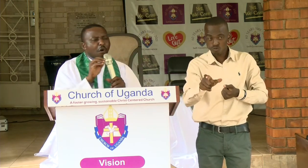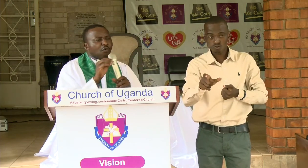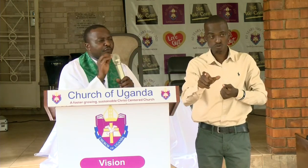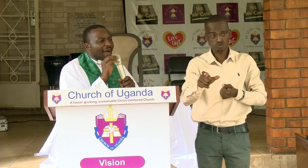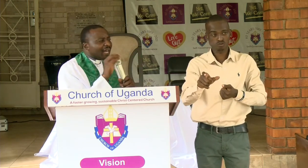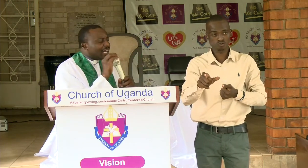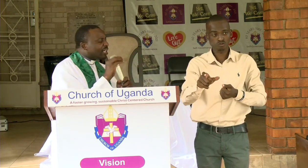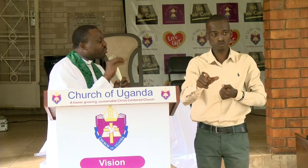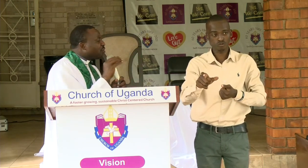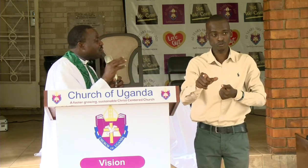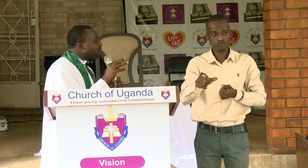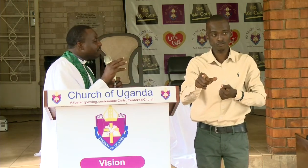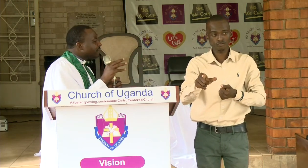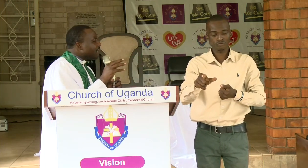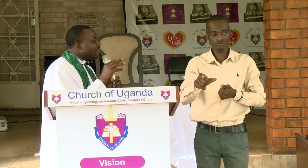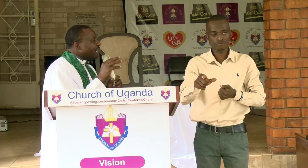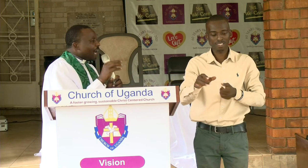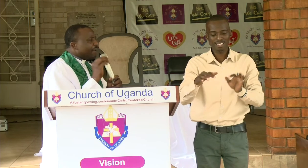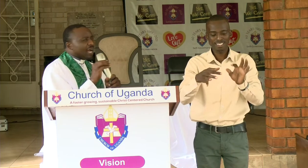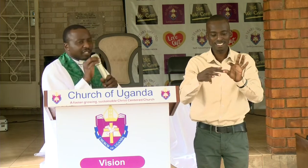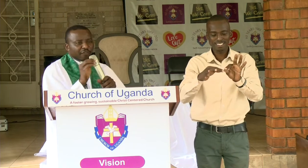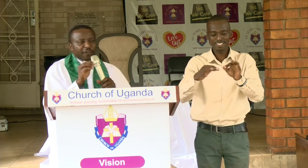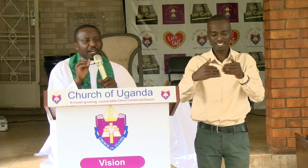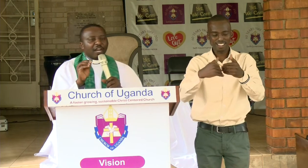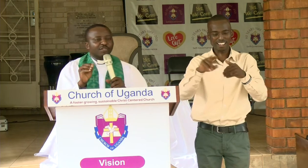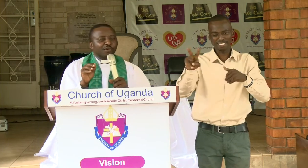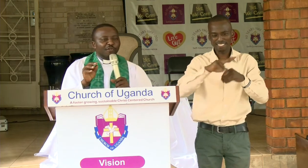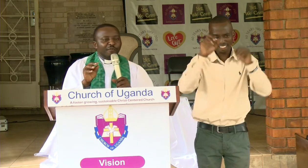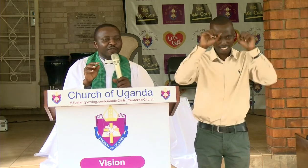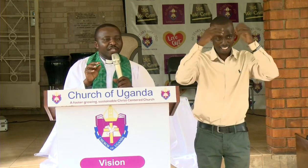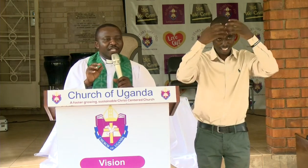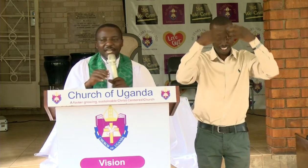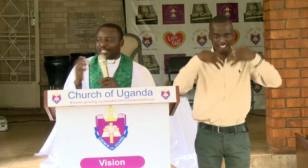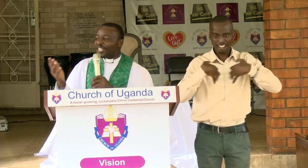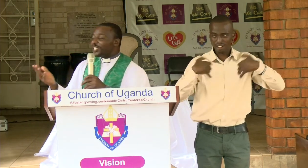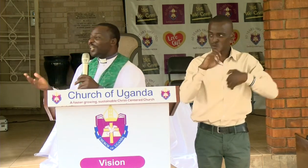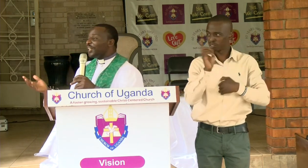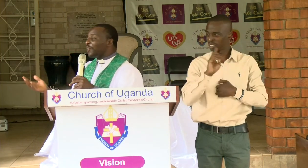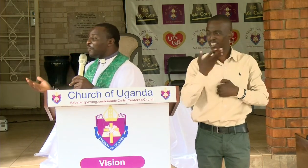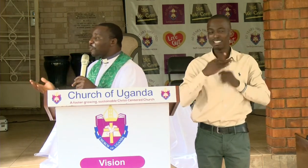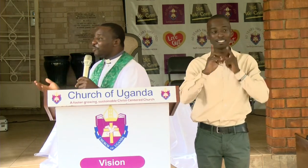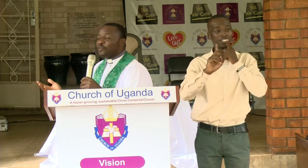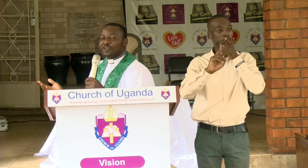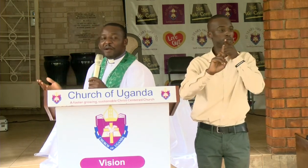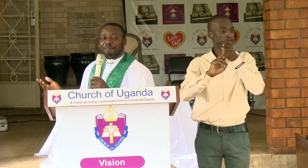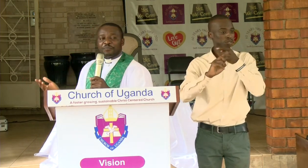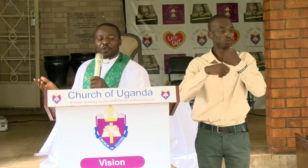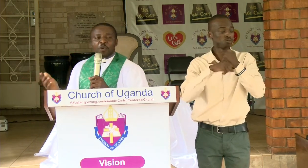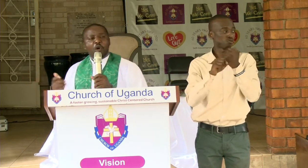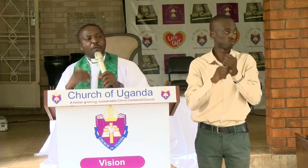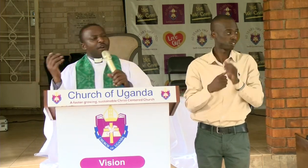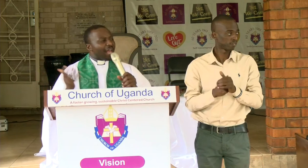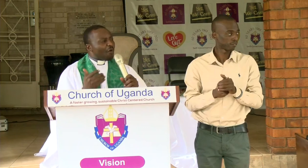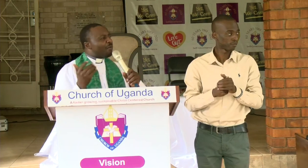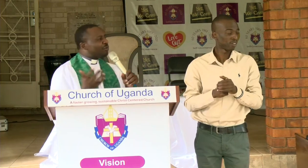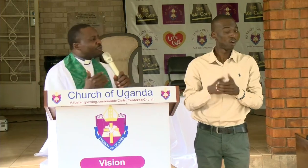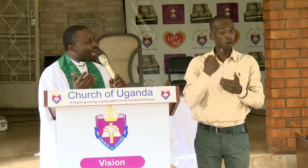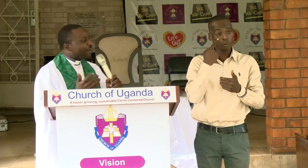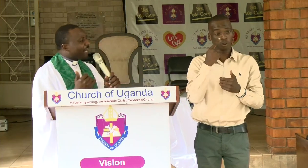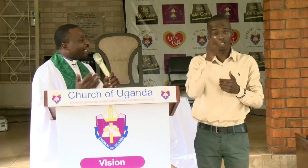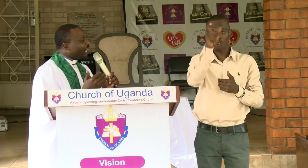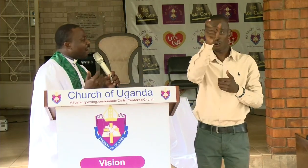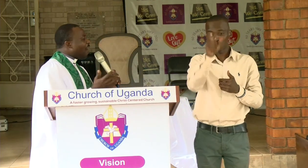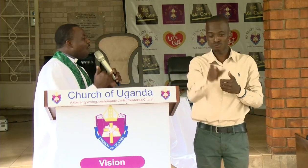yamwawula okufaanana ensolo n'abeera nga tafaanana nsolo. Yalina ekigendererwa mu kutonda. Oboolyawo